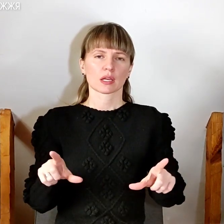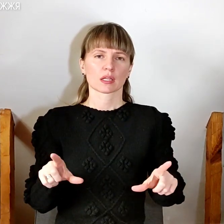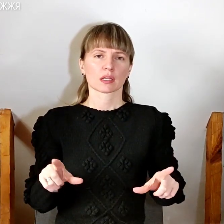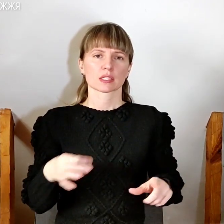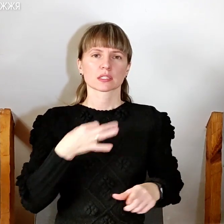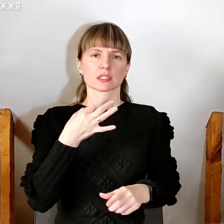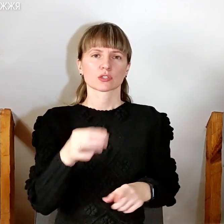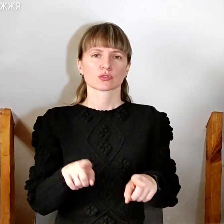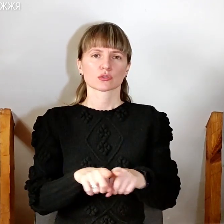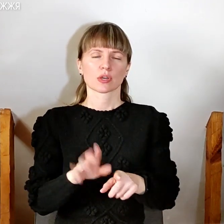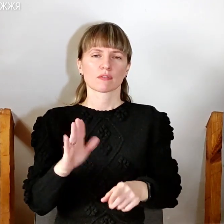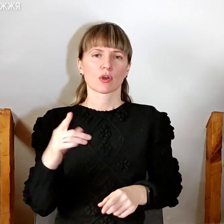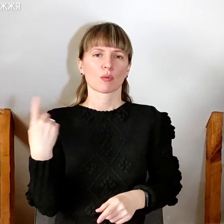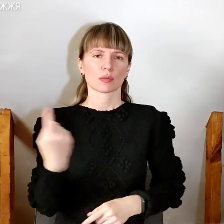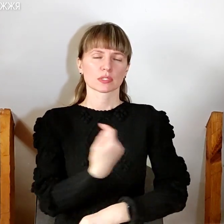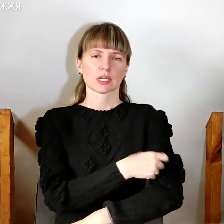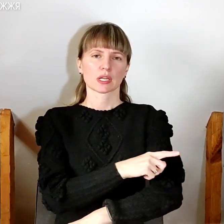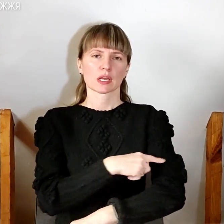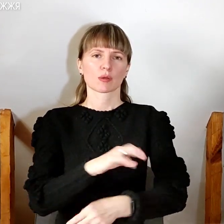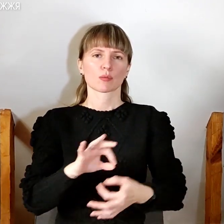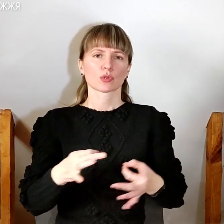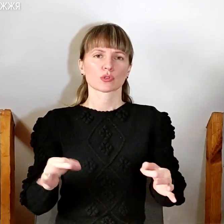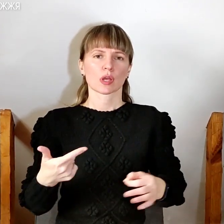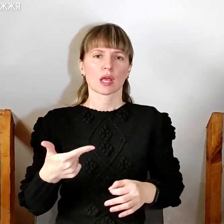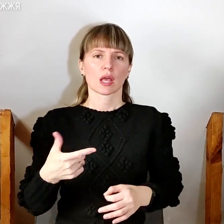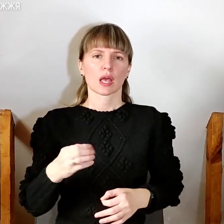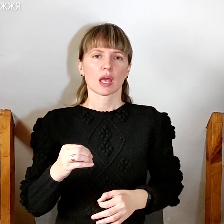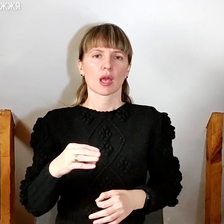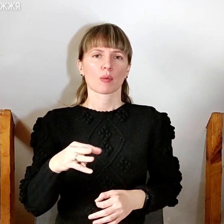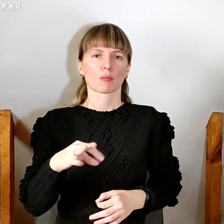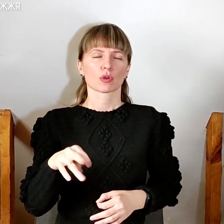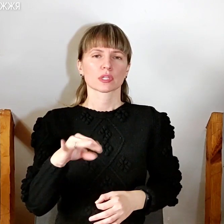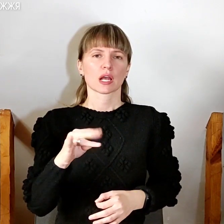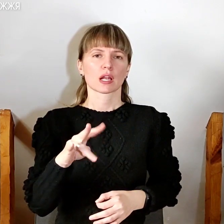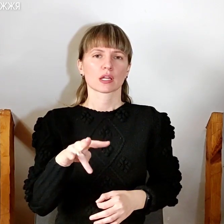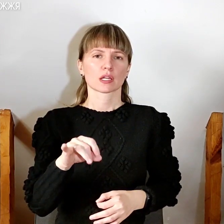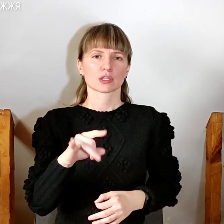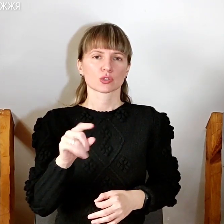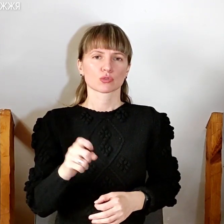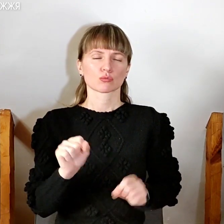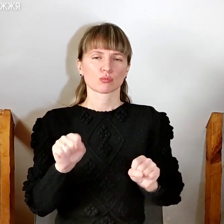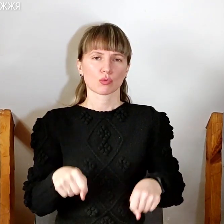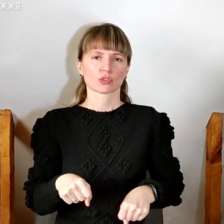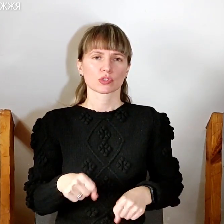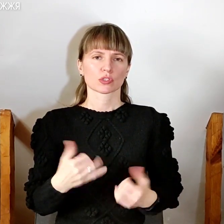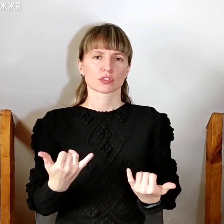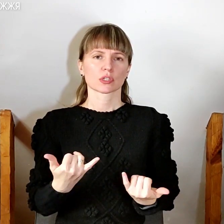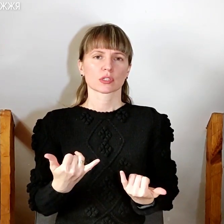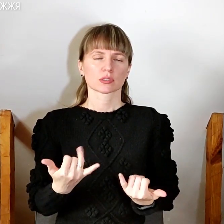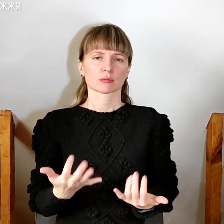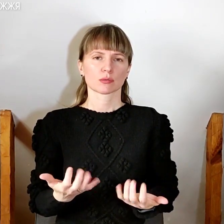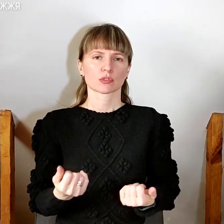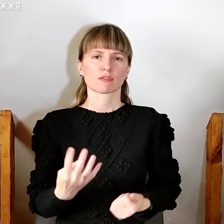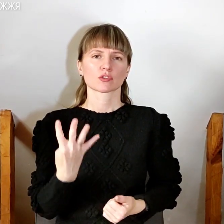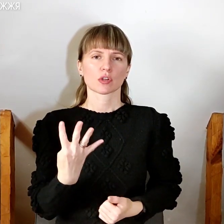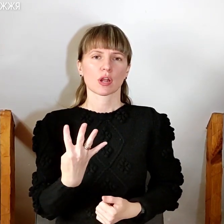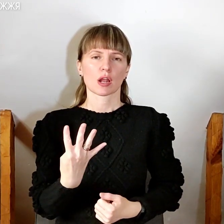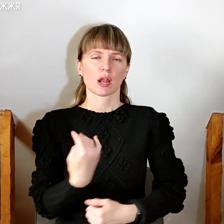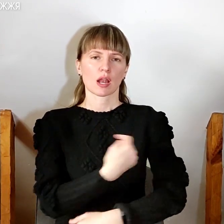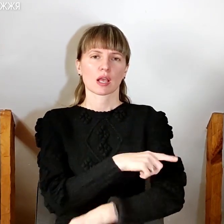Скажу вам так, в обласній лікарні процедуру гемодіалізу можна пройти в нас зараз в 4 лікарняних закладах.